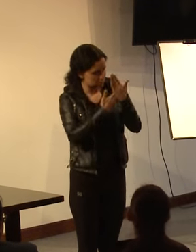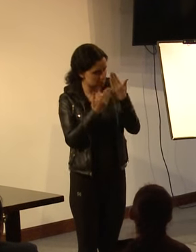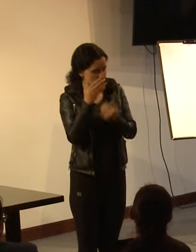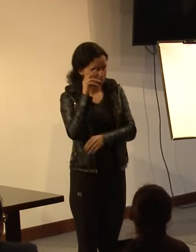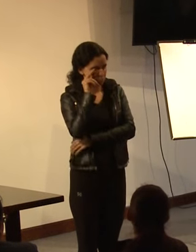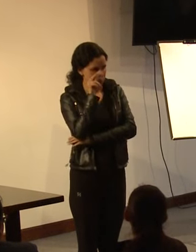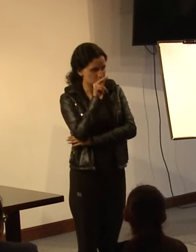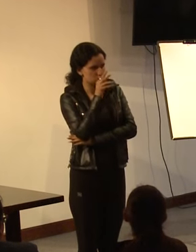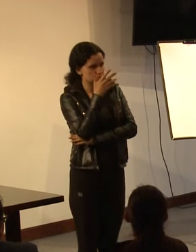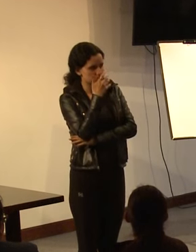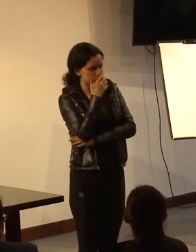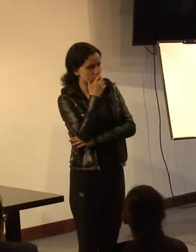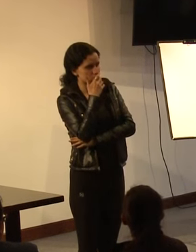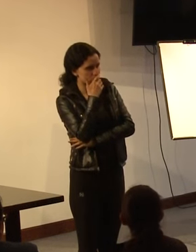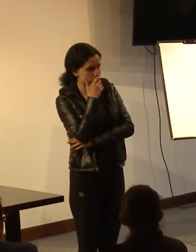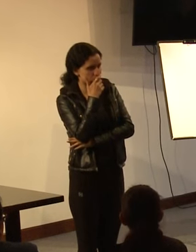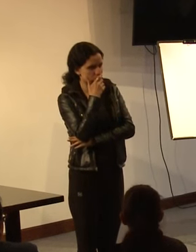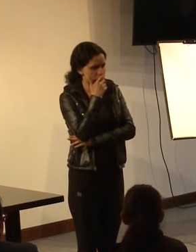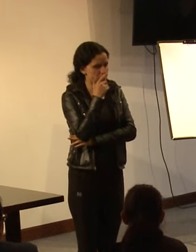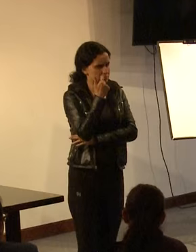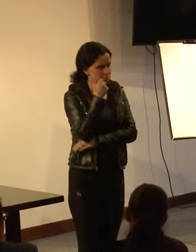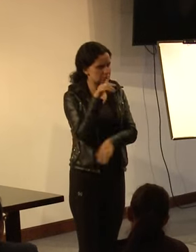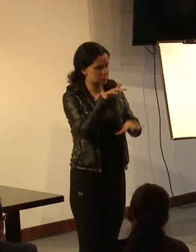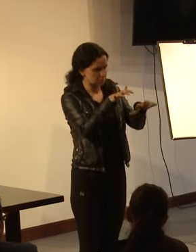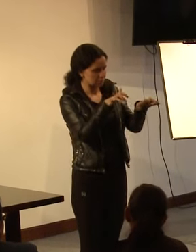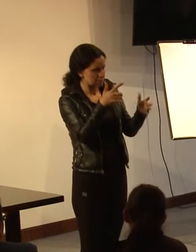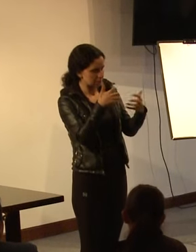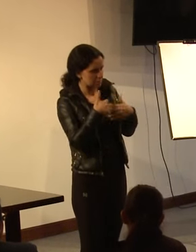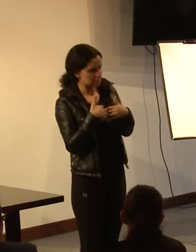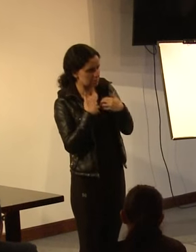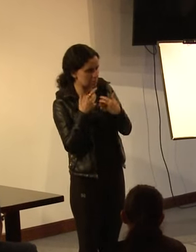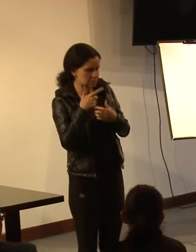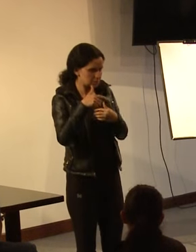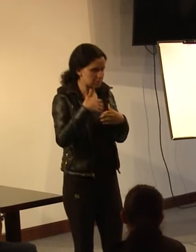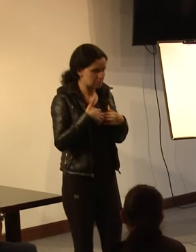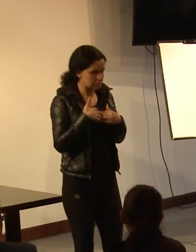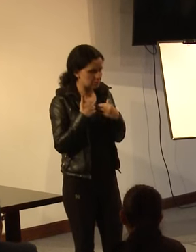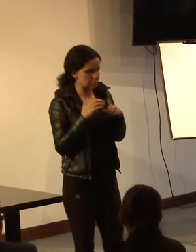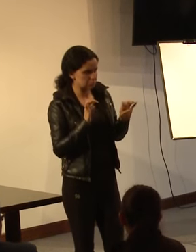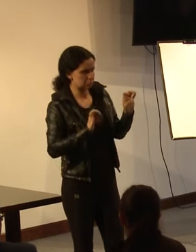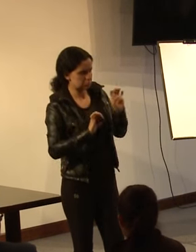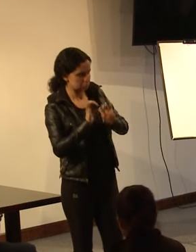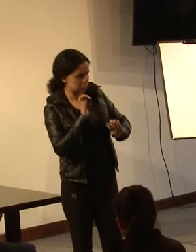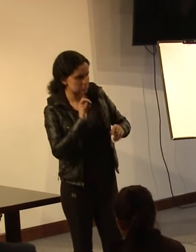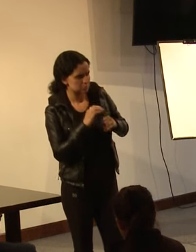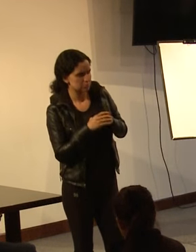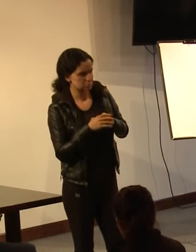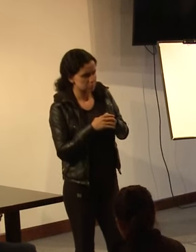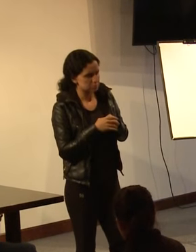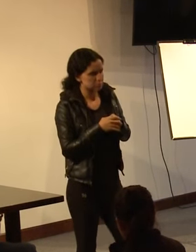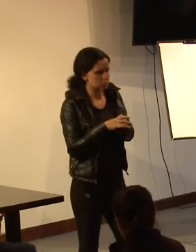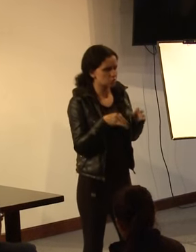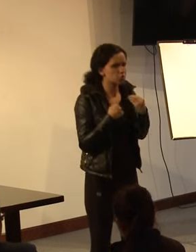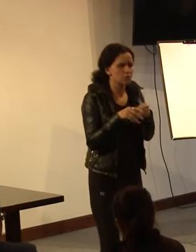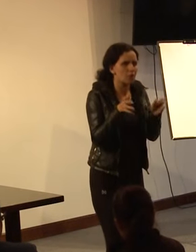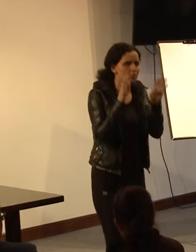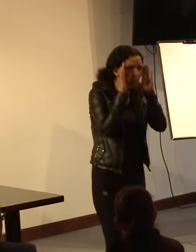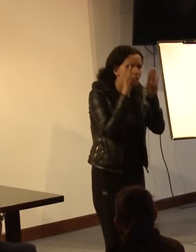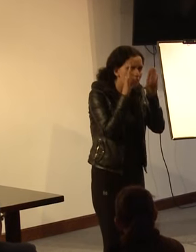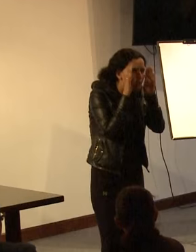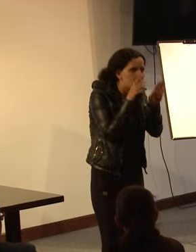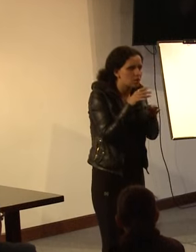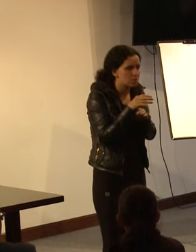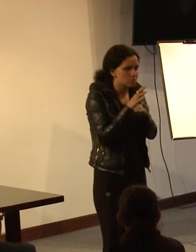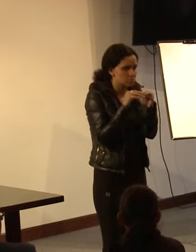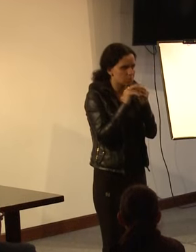soy buen observador, es decir, uy, yo observo que este grupo es un poco tímido, observo que están reticentes, observo que están recibiendo lo que yo les digo, observo